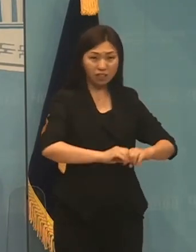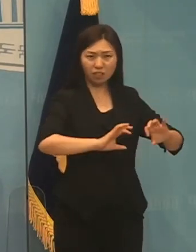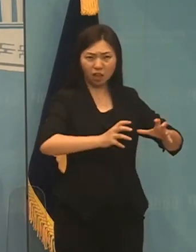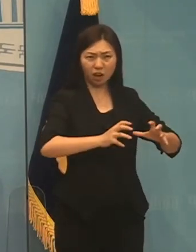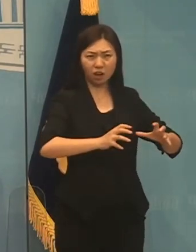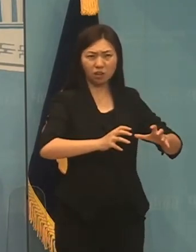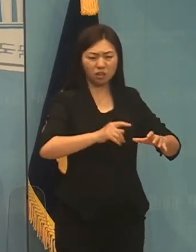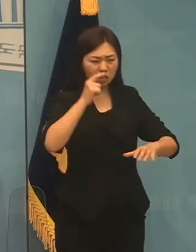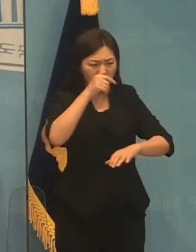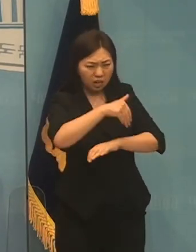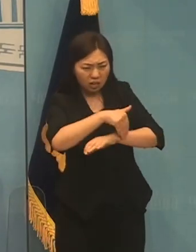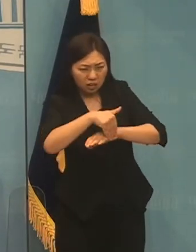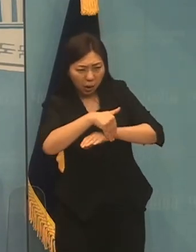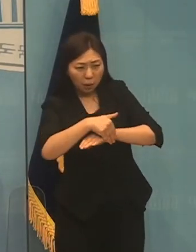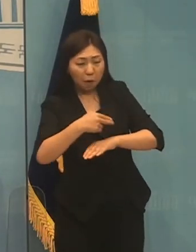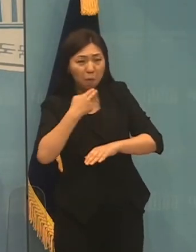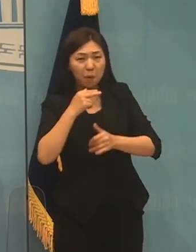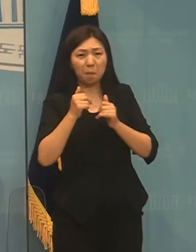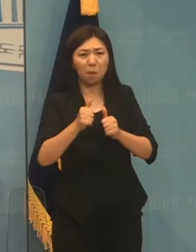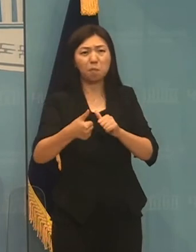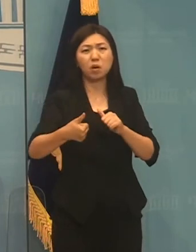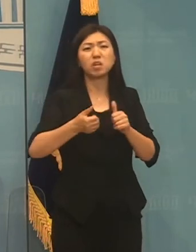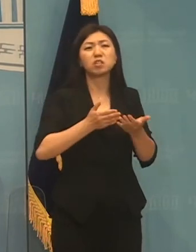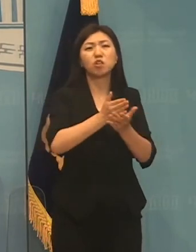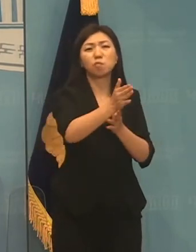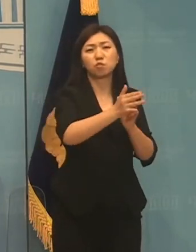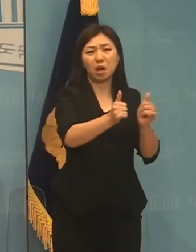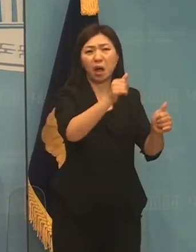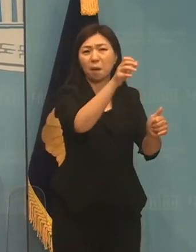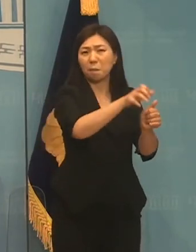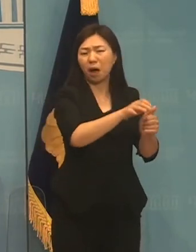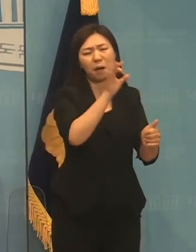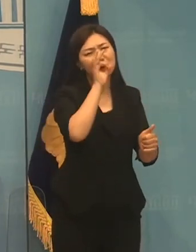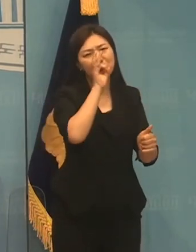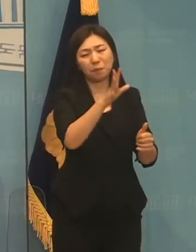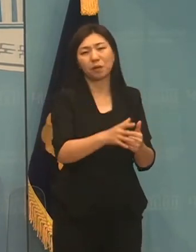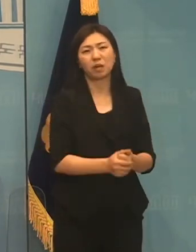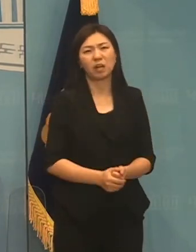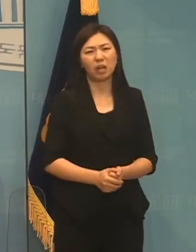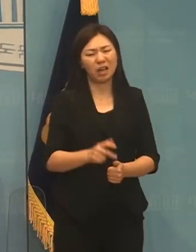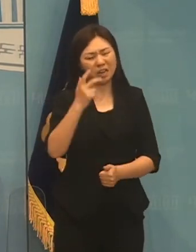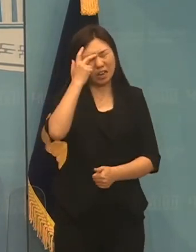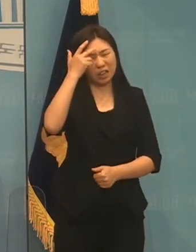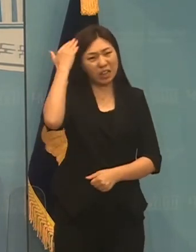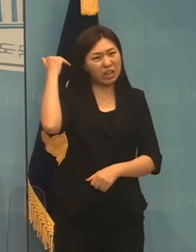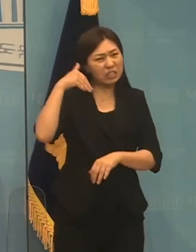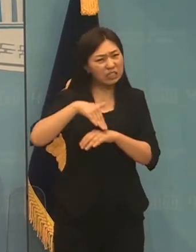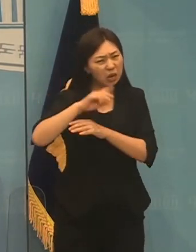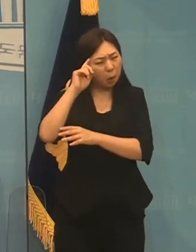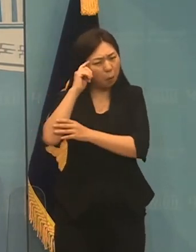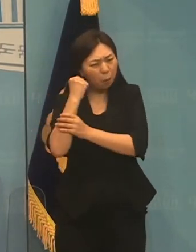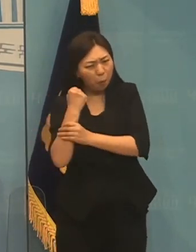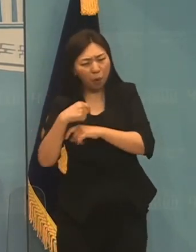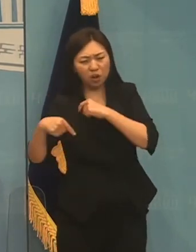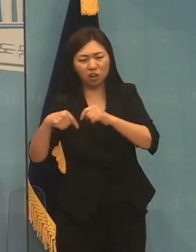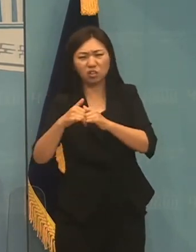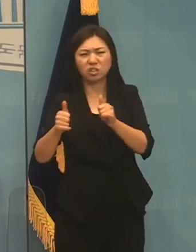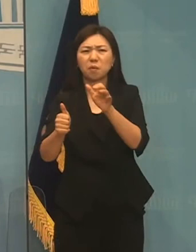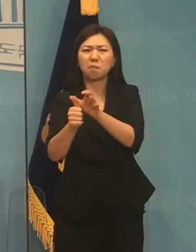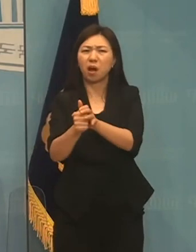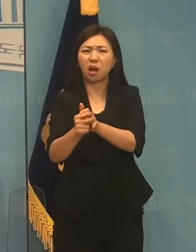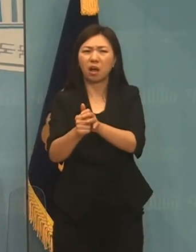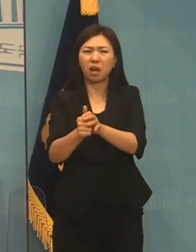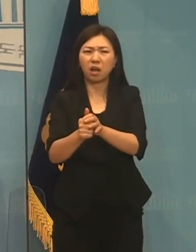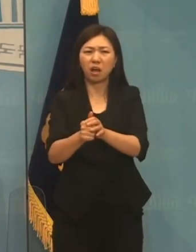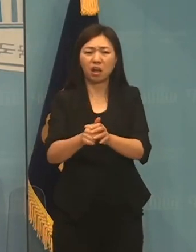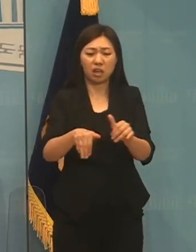전략적 식권도 없는 법률 전문가나 우태 정치인들에게 맡기도 될 정도로 한가한 상황이 아닙니다.